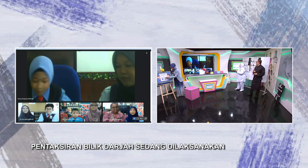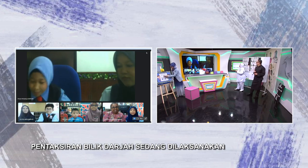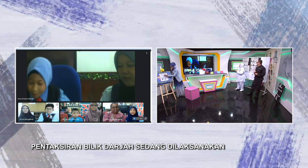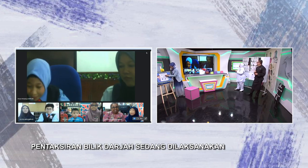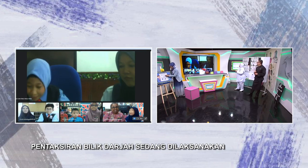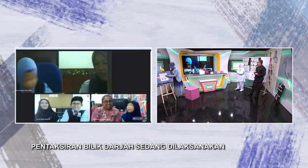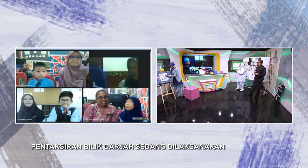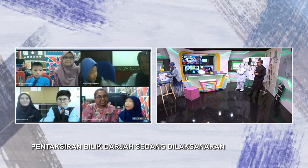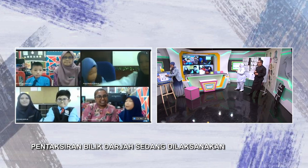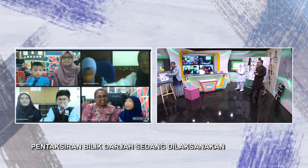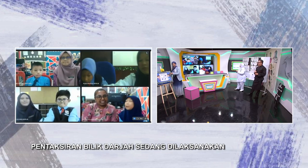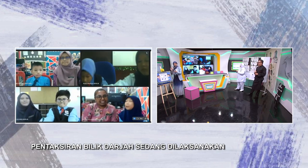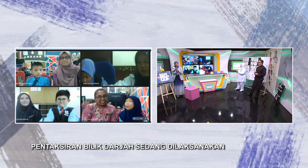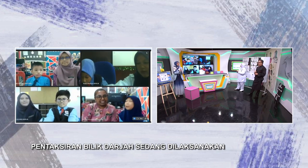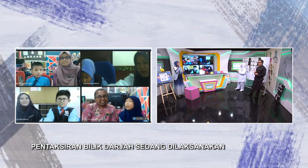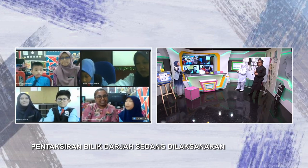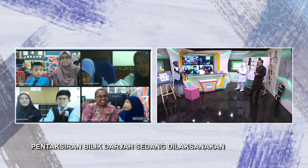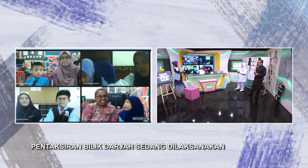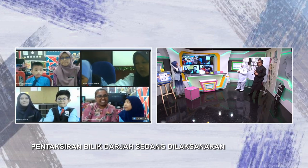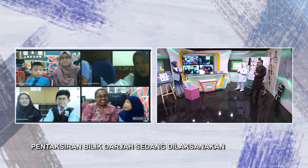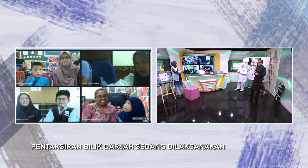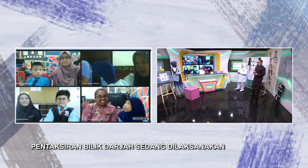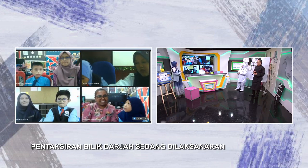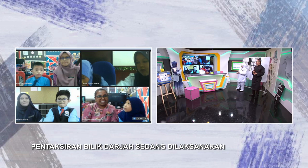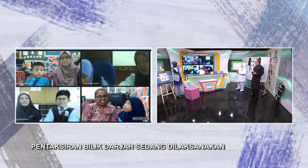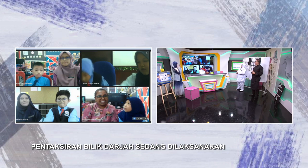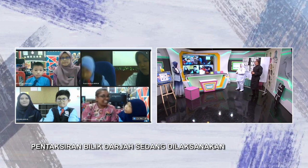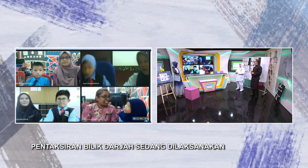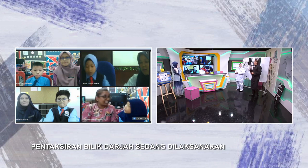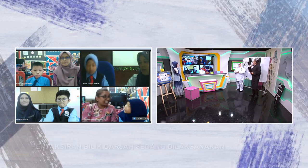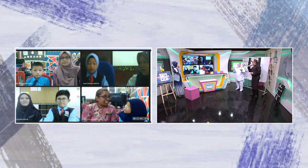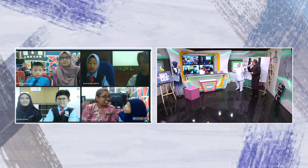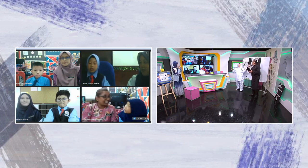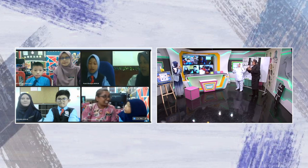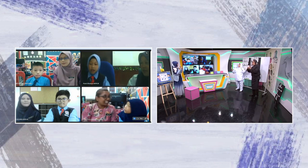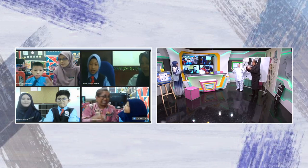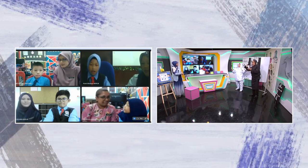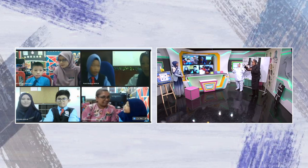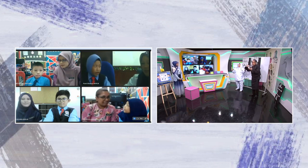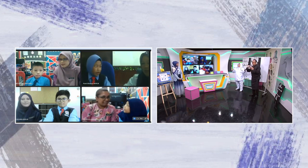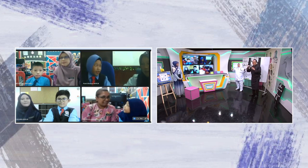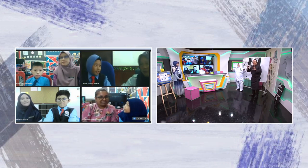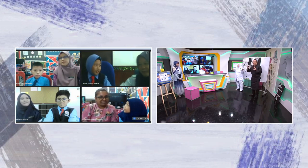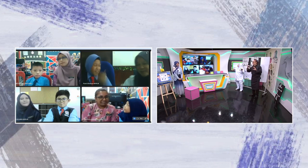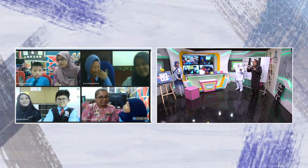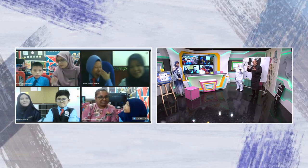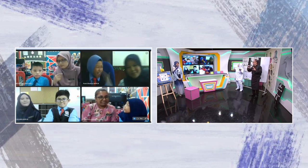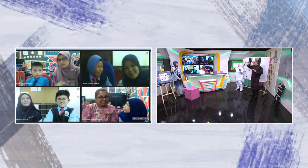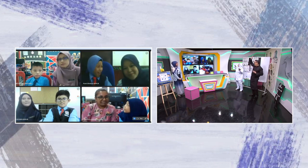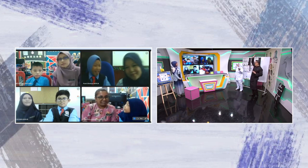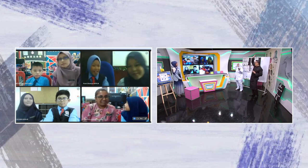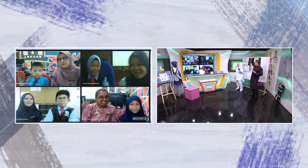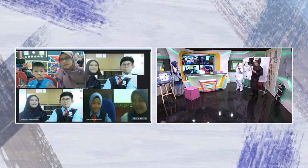Okey. Seterusnya cikgu, kita ada soalan yang terakhir untuk Pin. Silakan. Siapa lagi belum cuba? Siapa